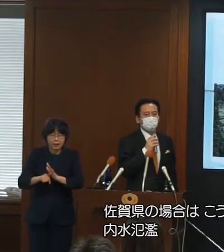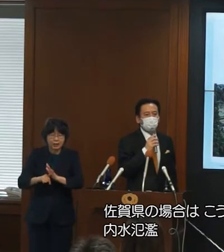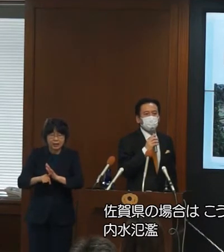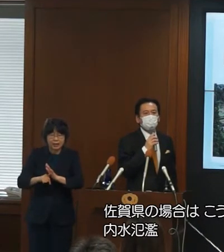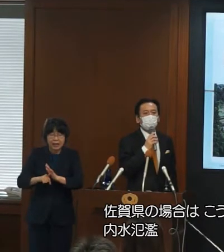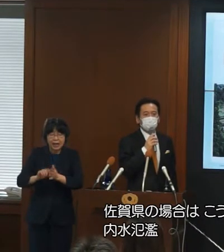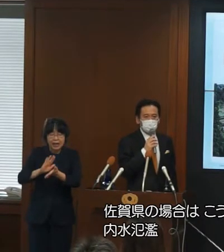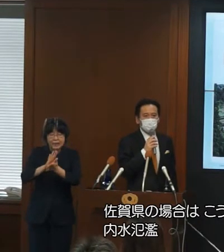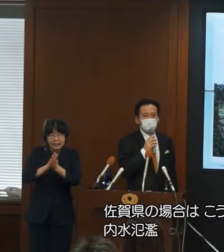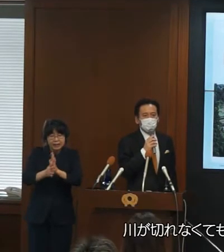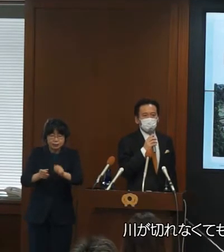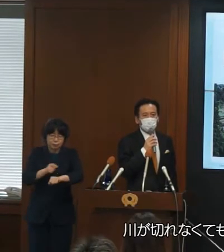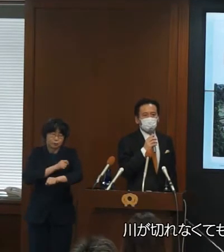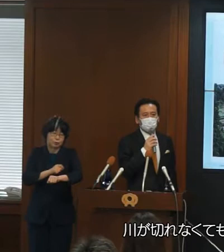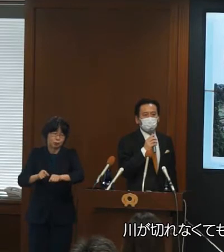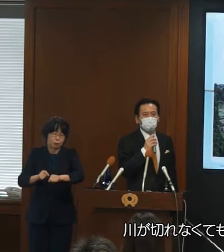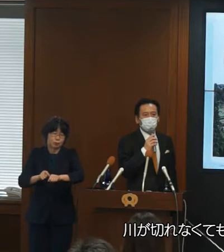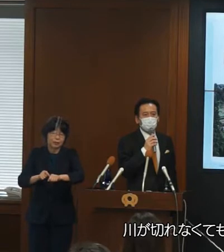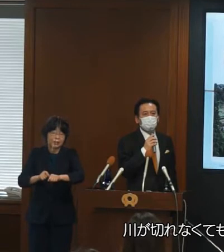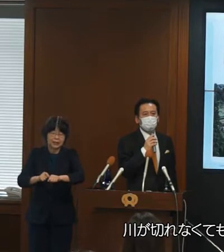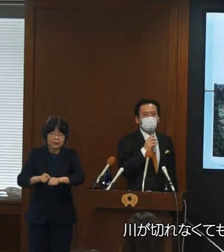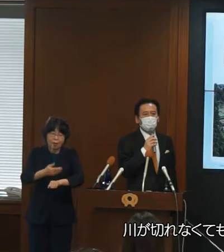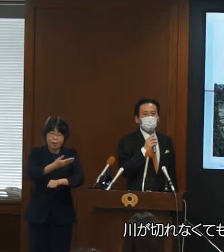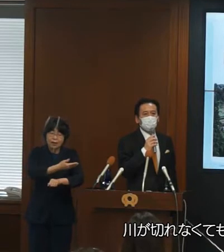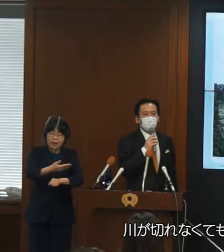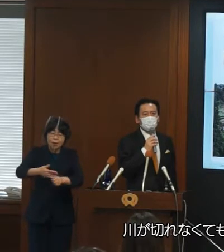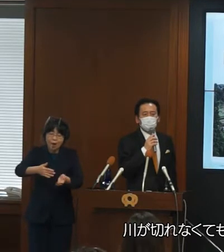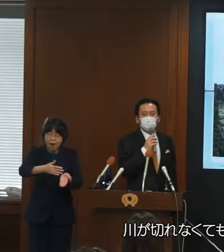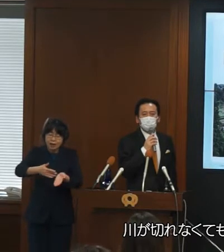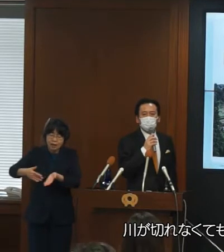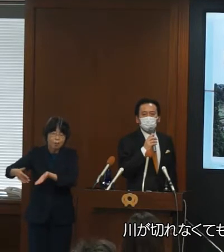から、内水氾濫、川が切れなくても